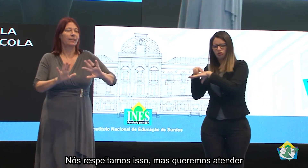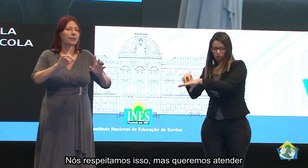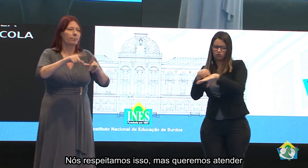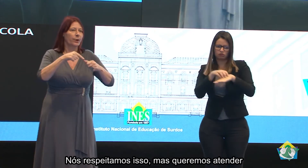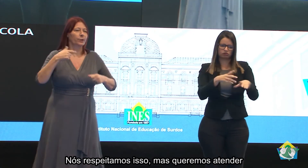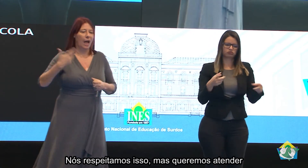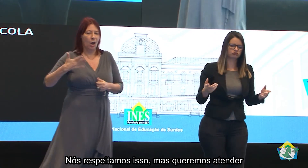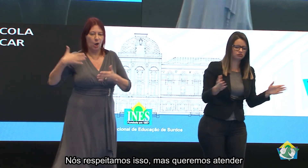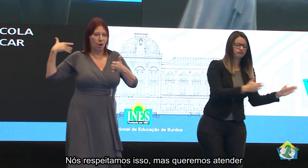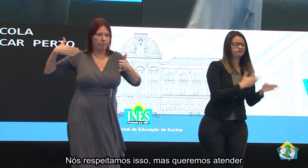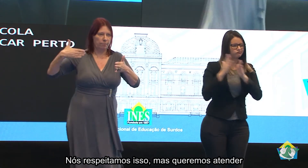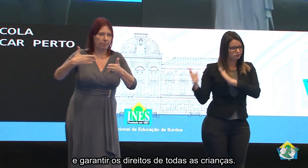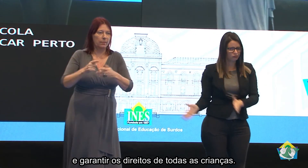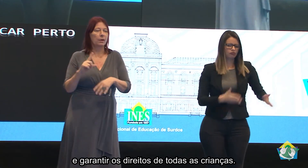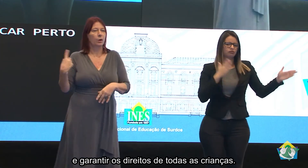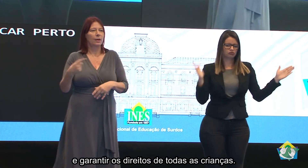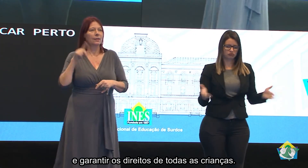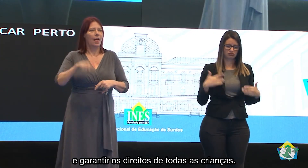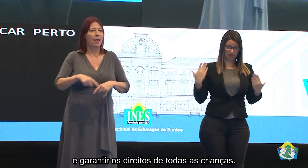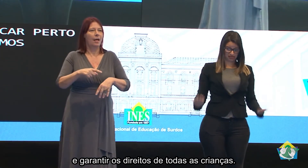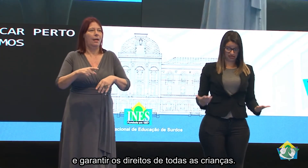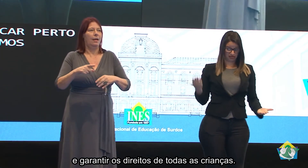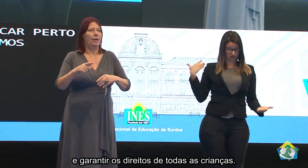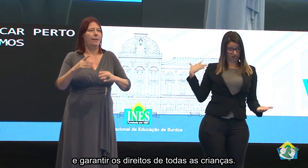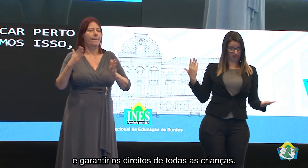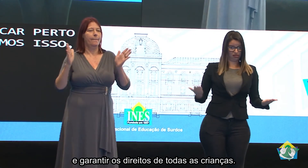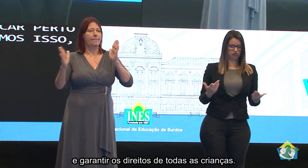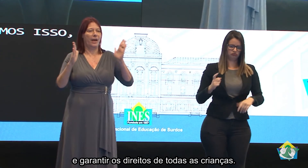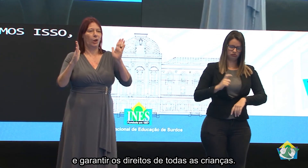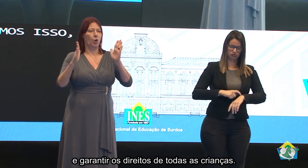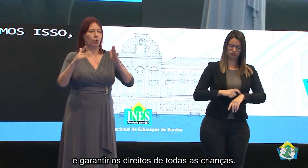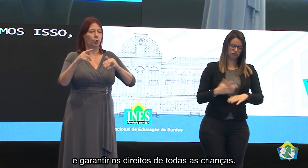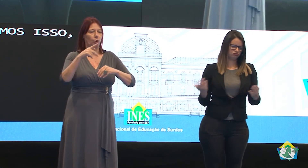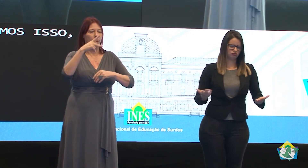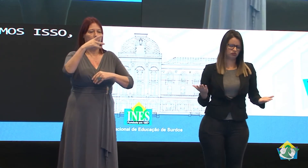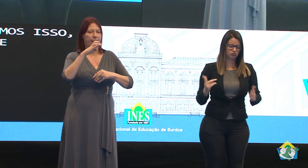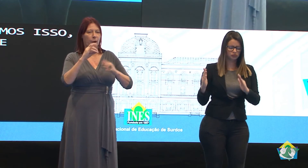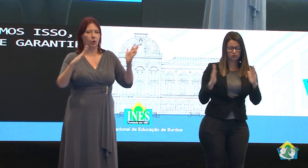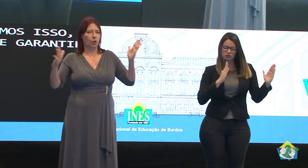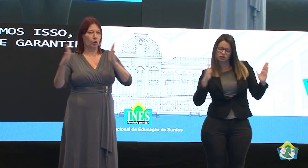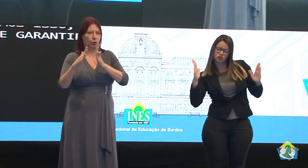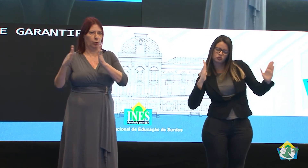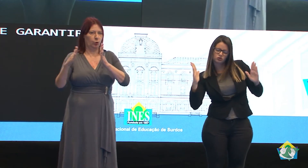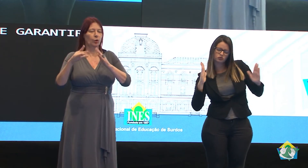respeitamos isso, mas queremos atender e garantir os direitos de todas as crianças.